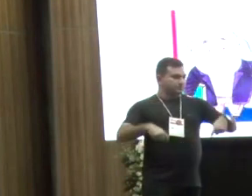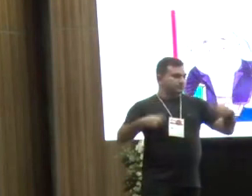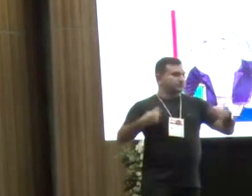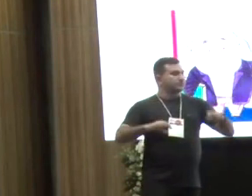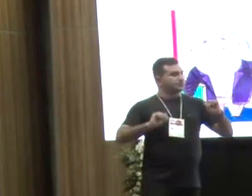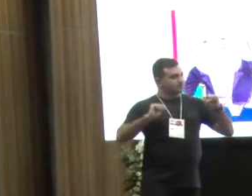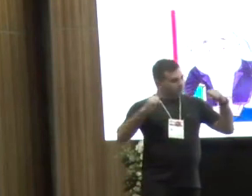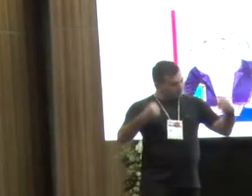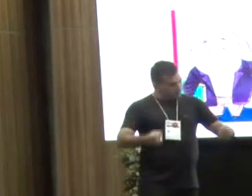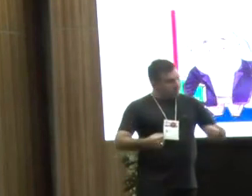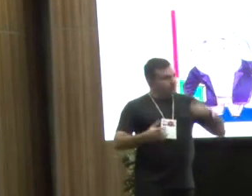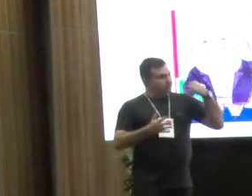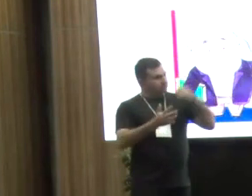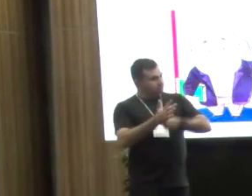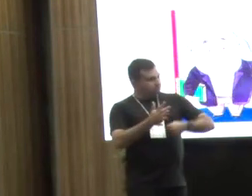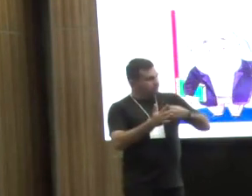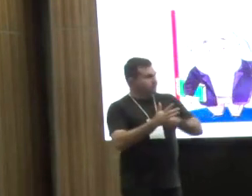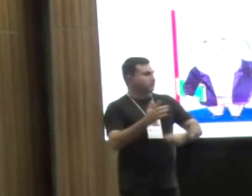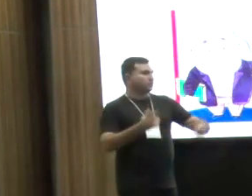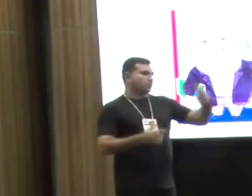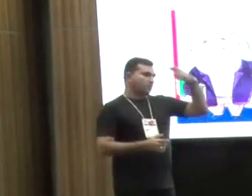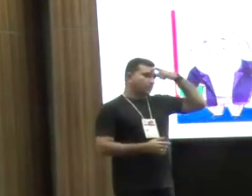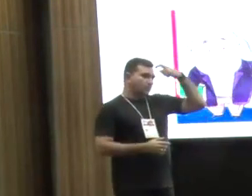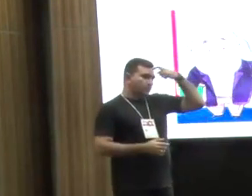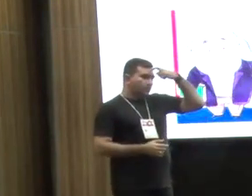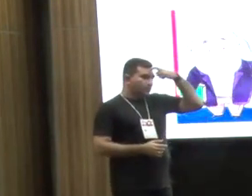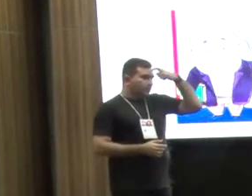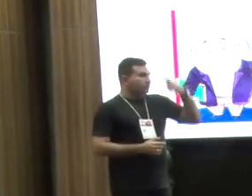nos consolidar como intelectuais